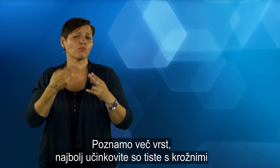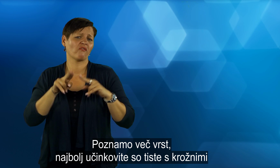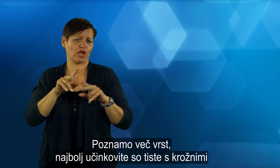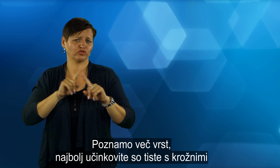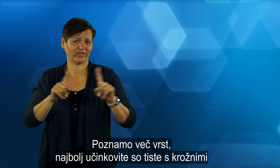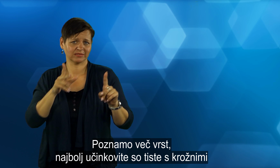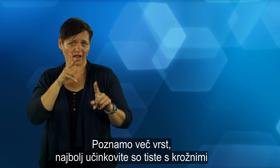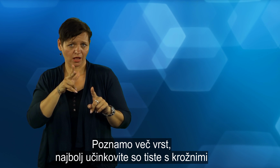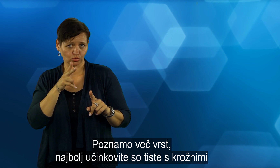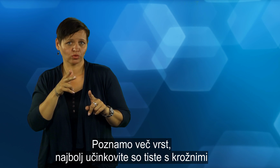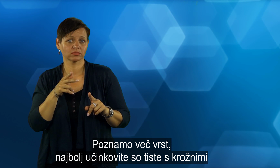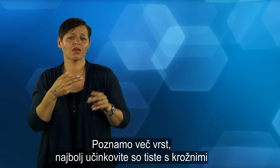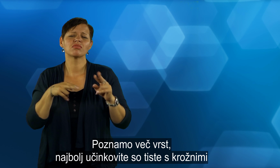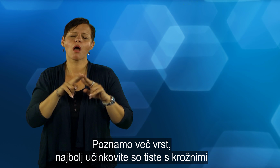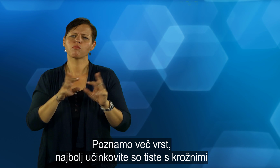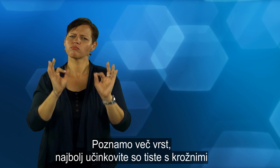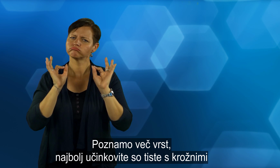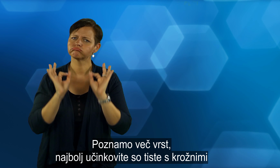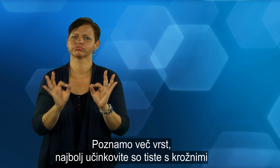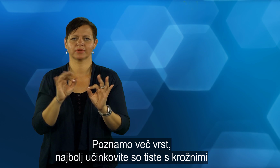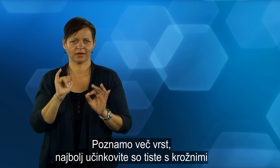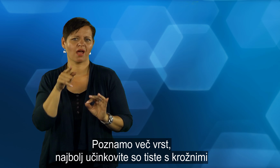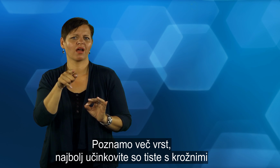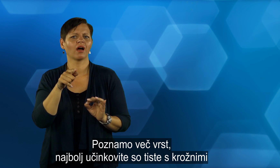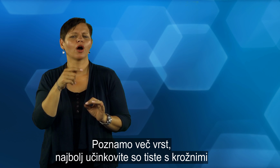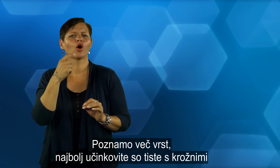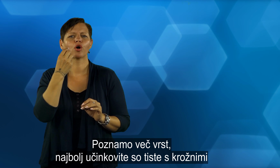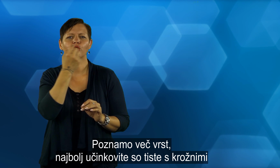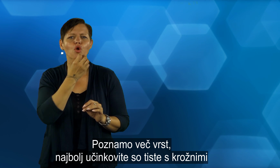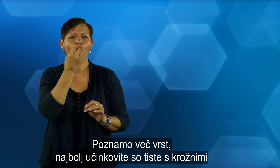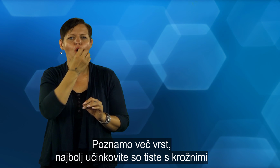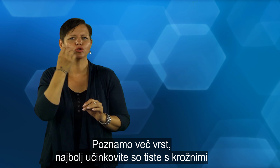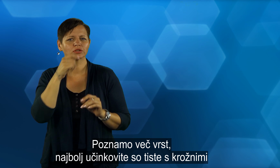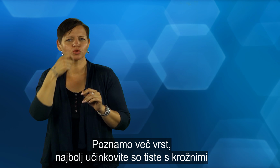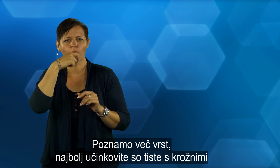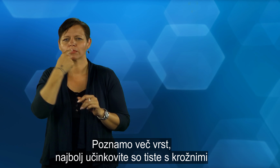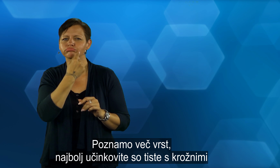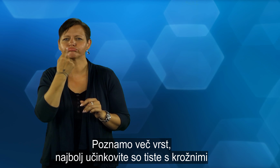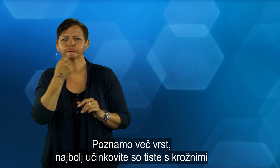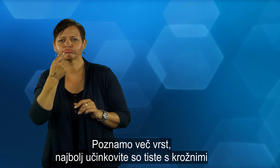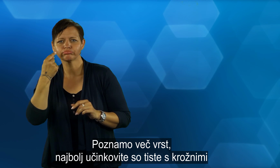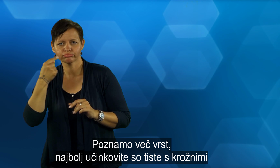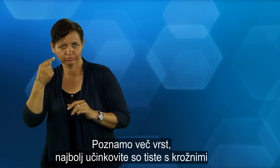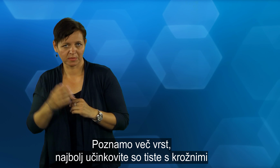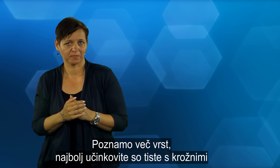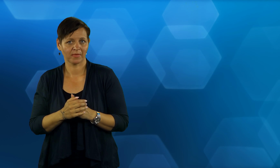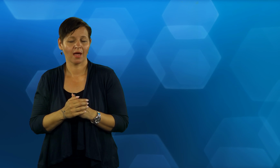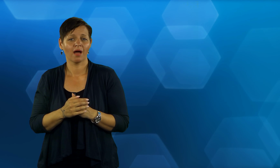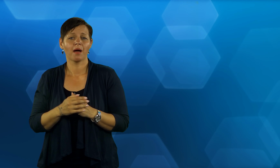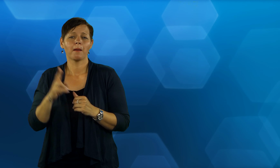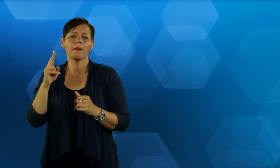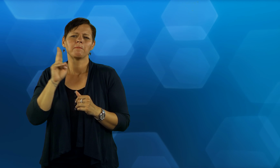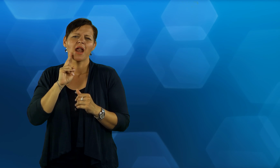Poznamo več vrst. Najbolj učinkovite so tiste s krožnimi oscilirajočimi gibi. Malenkost